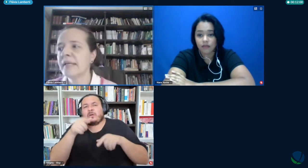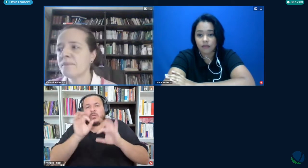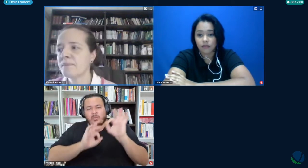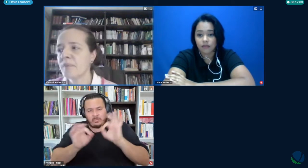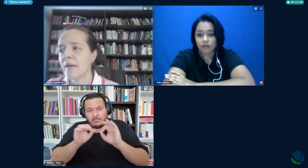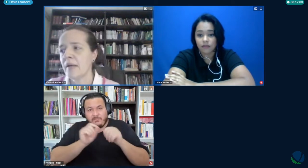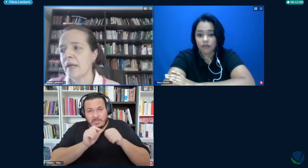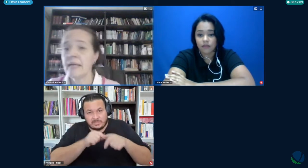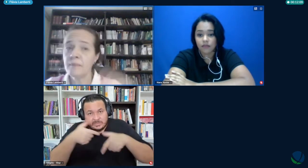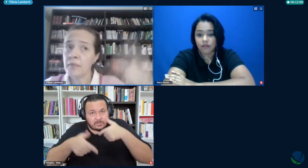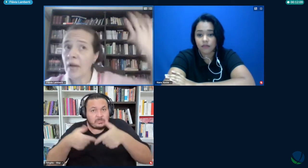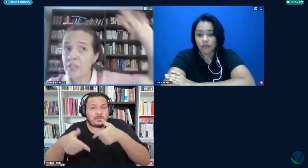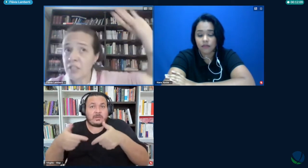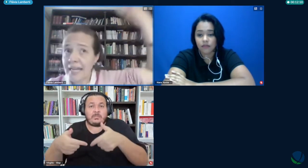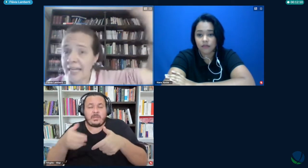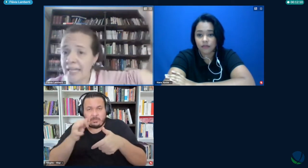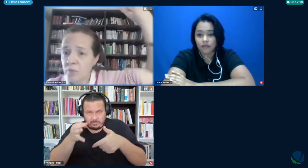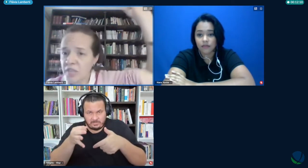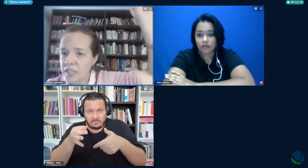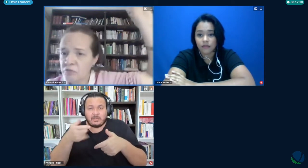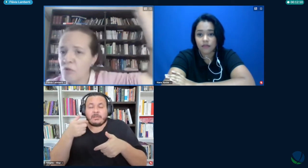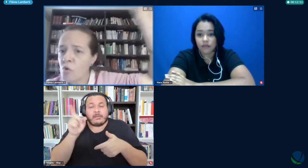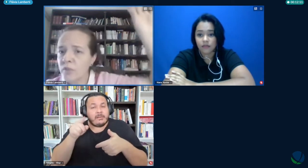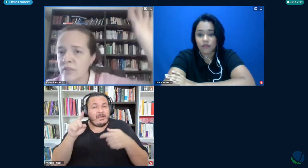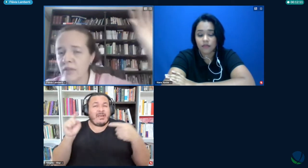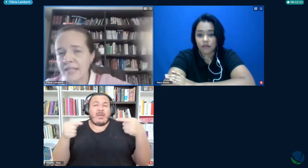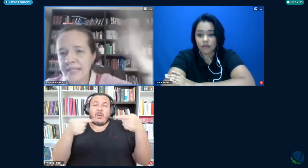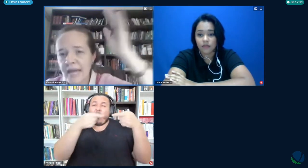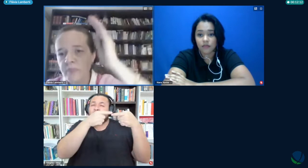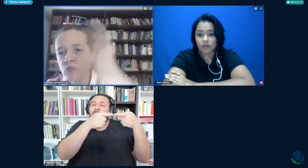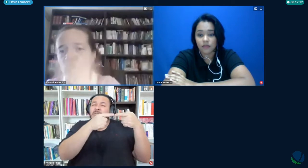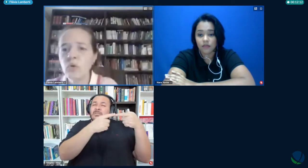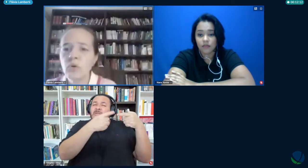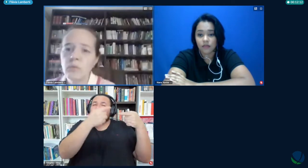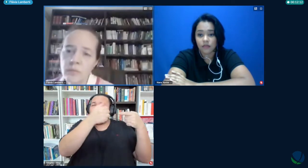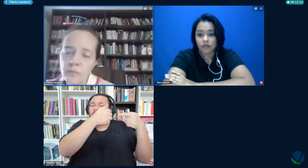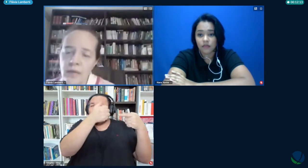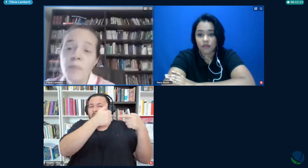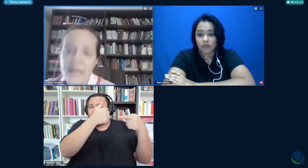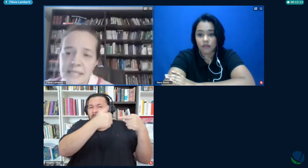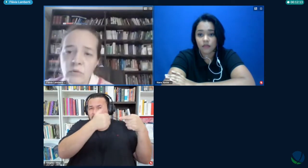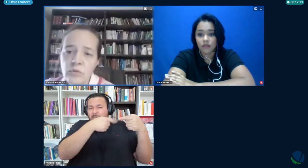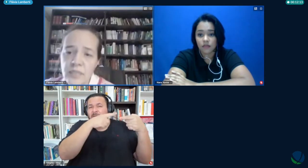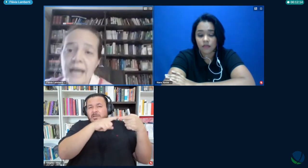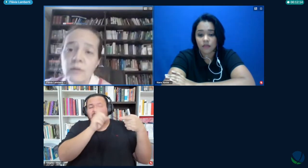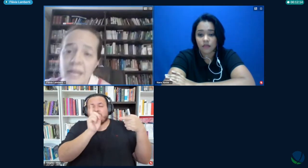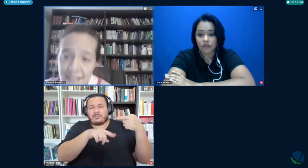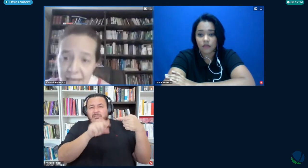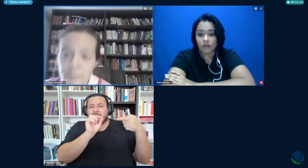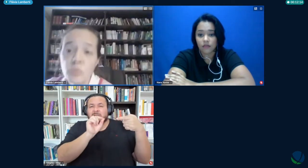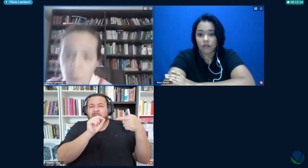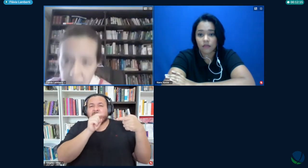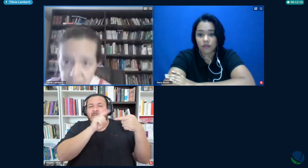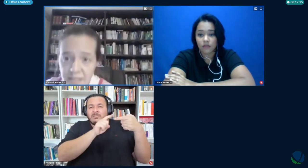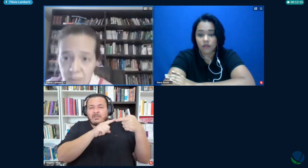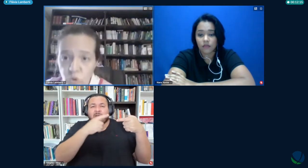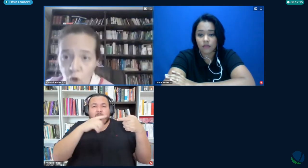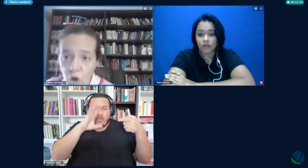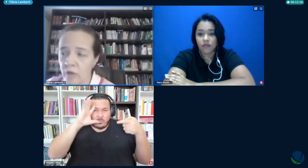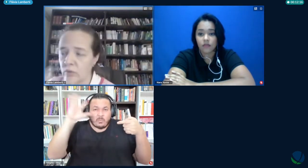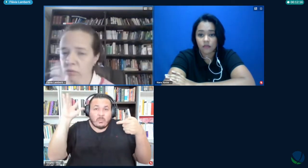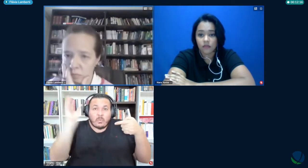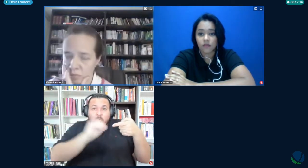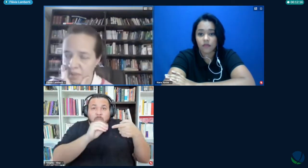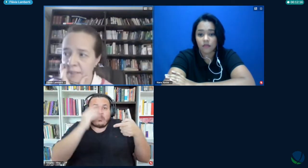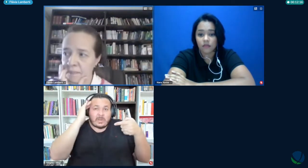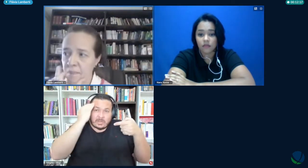né? Que eu acho que está naquele objetivo 1, que são as etapas na compreensão das etapas do processo